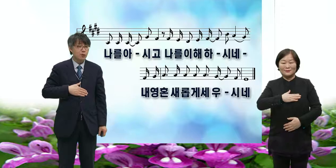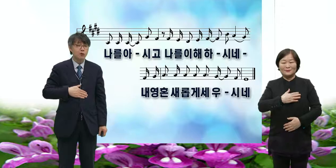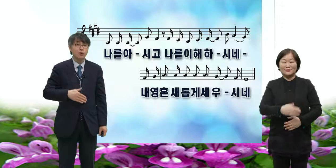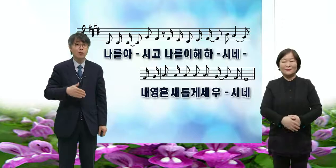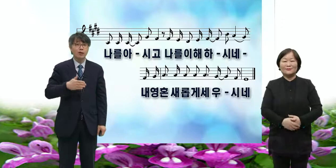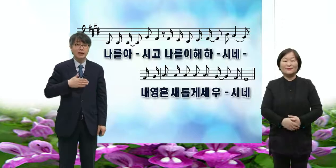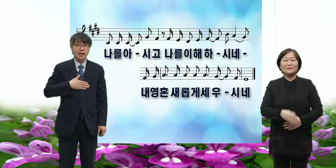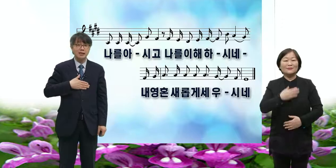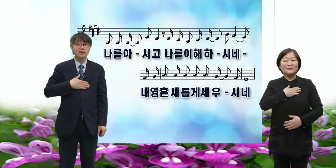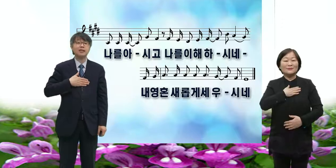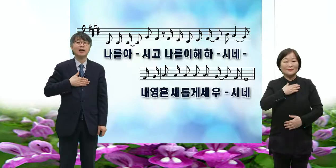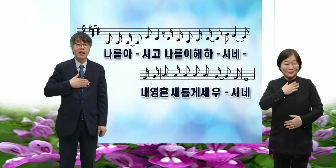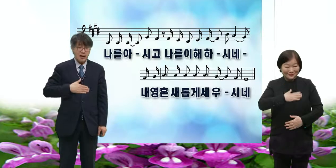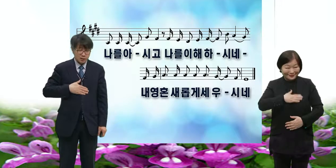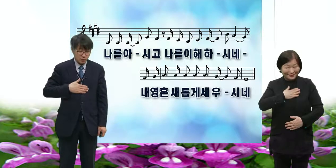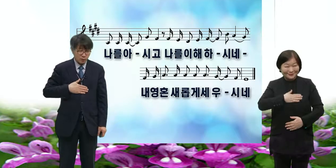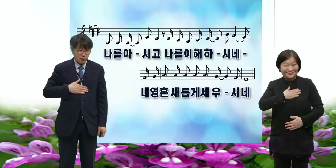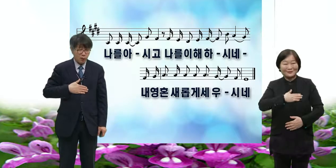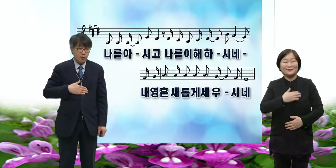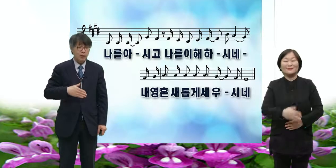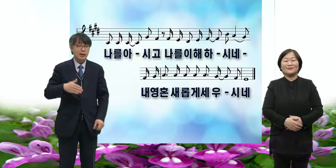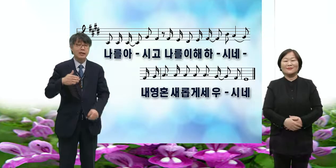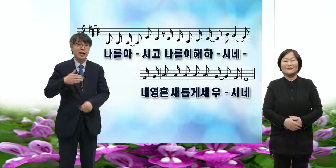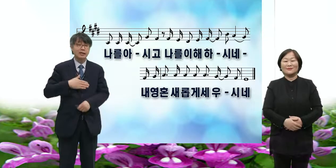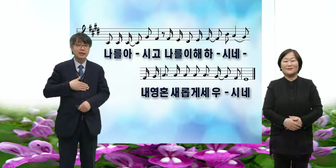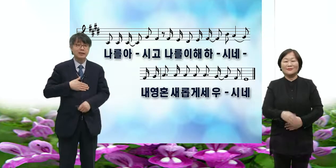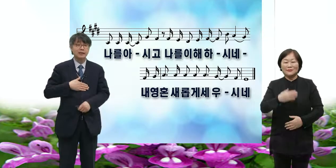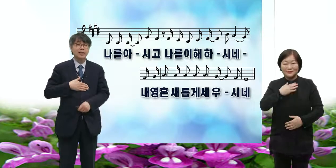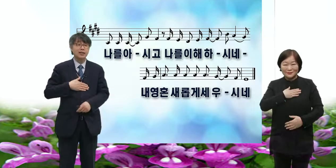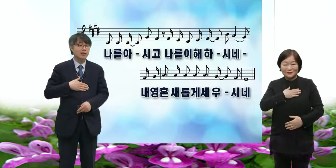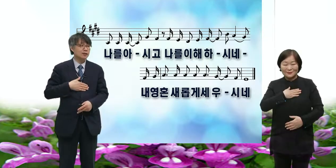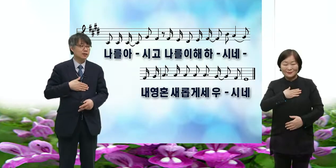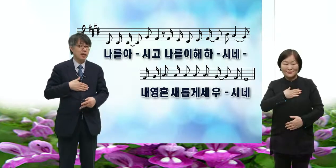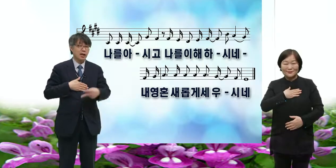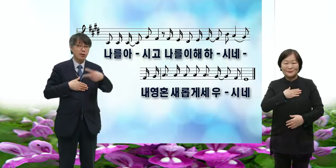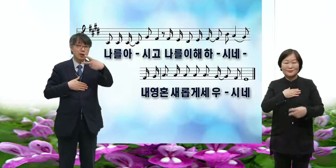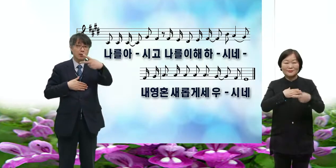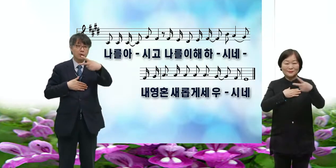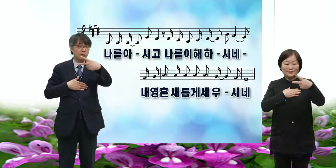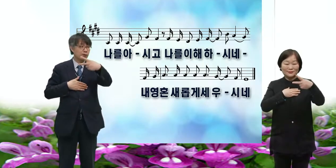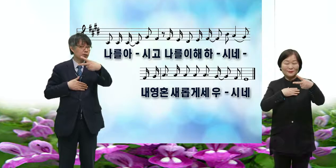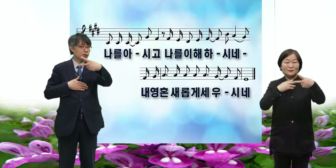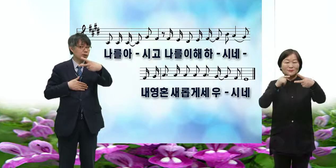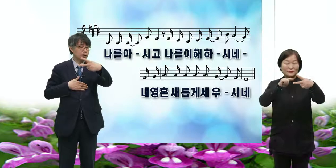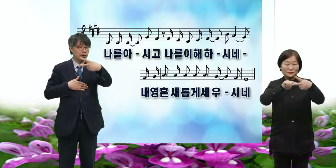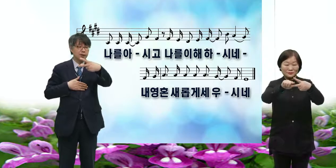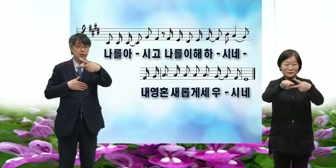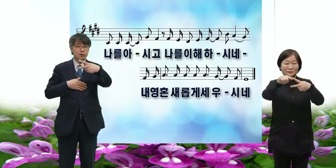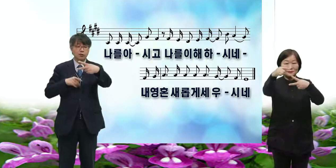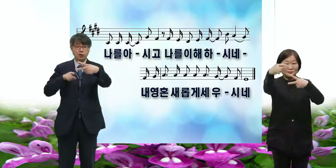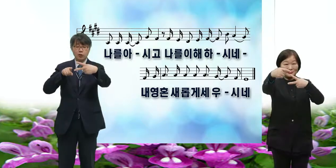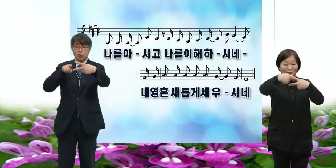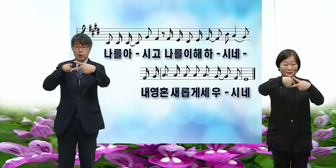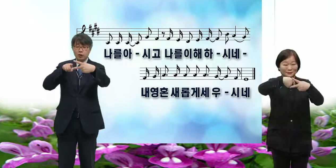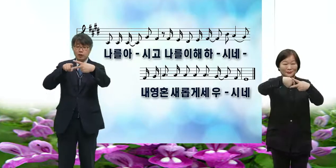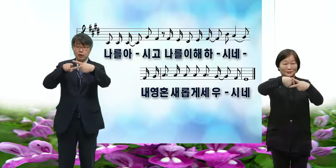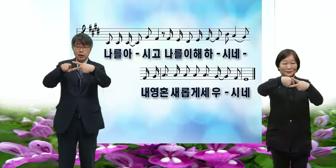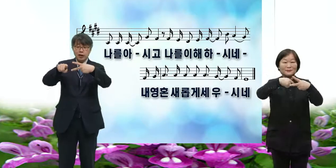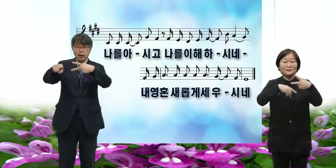배웠죠? 나를 아시고 나를 이해하다는 자 이렇게 해보시면 자 디귿을 넣고요.